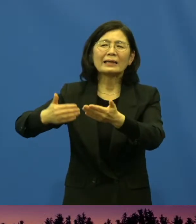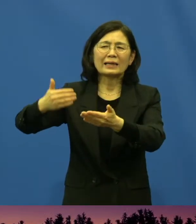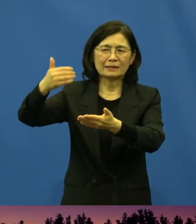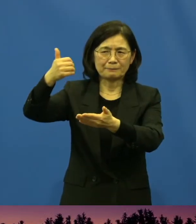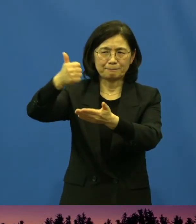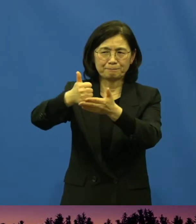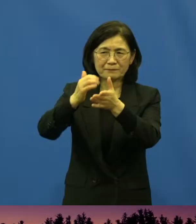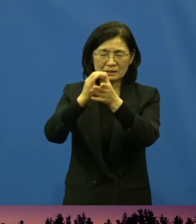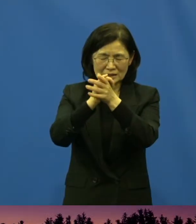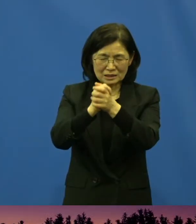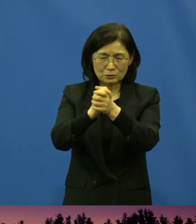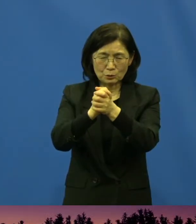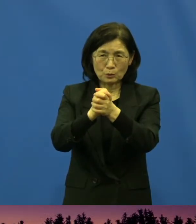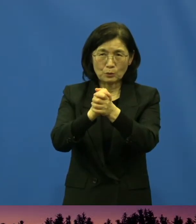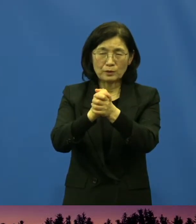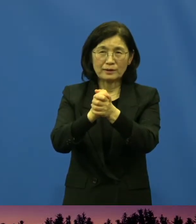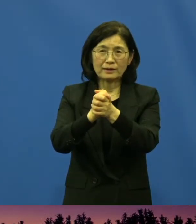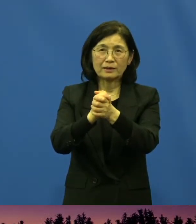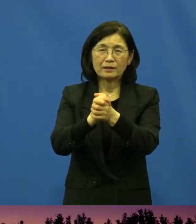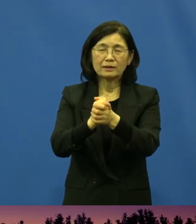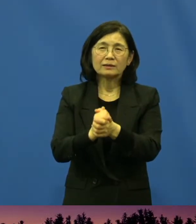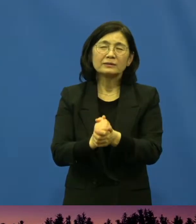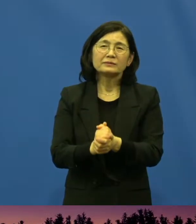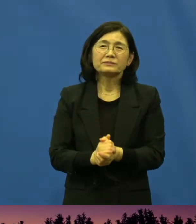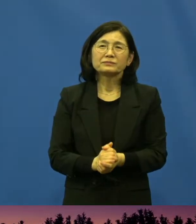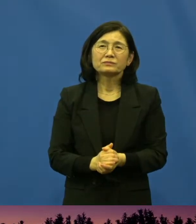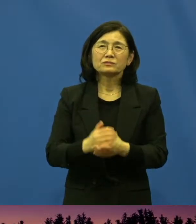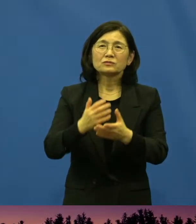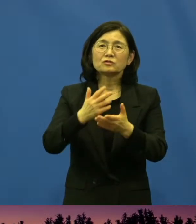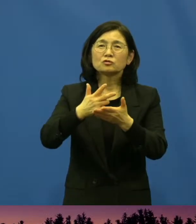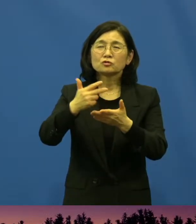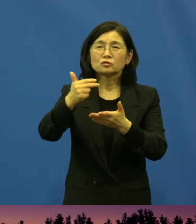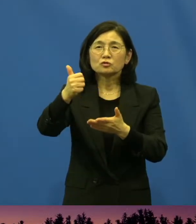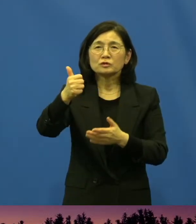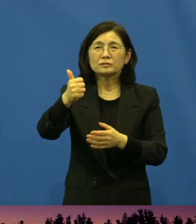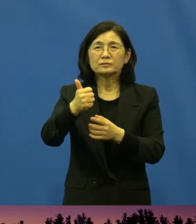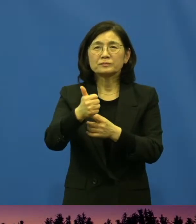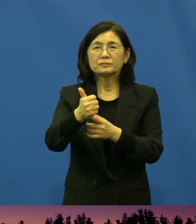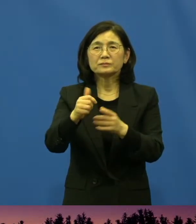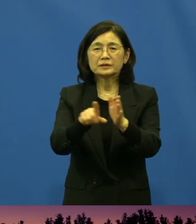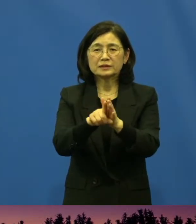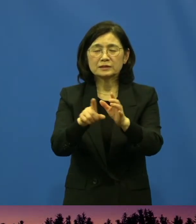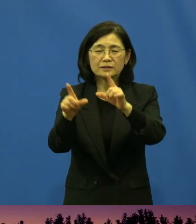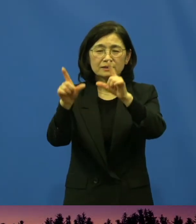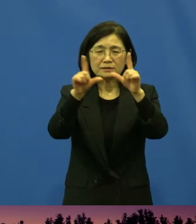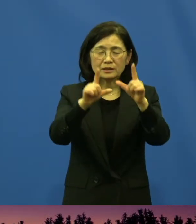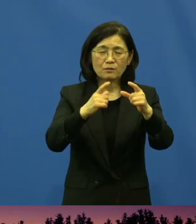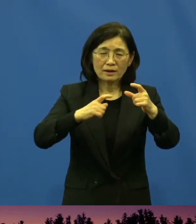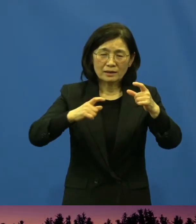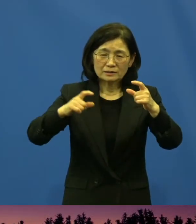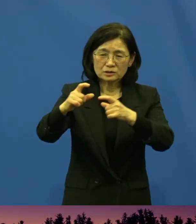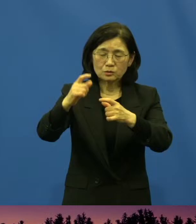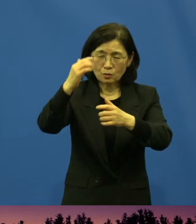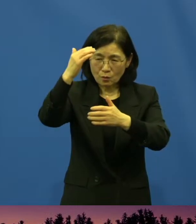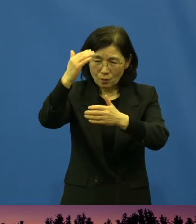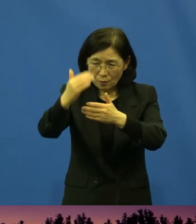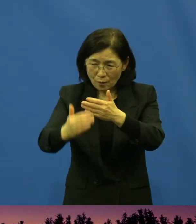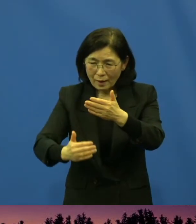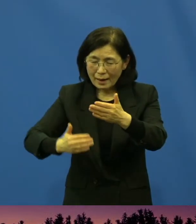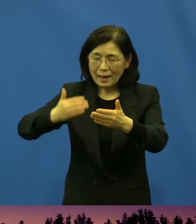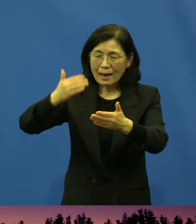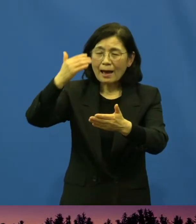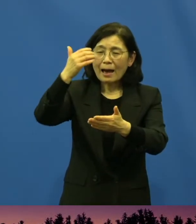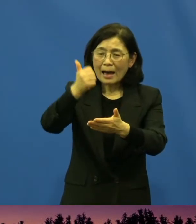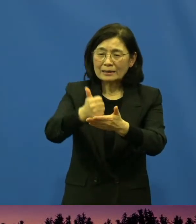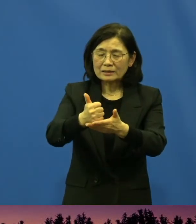호흡조차도 할 수 없습니다라는 고백이 필요해요. 그래서 신앙생활을 하면 할수록 하나님이란 존재가 내 삶에